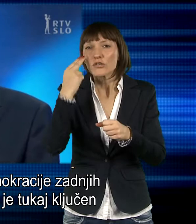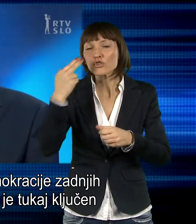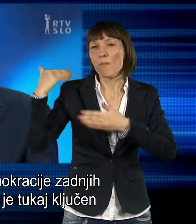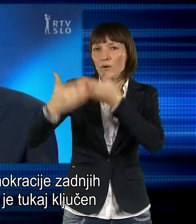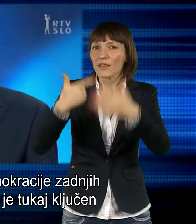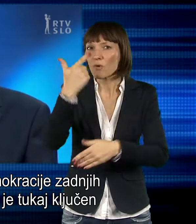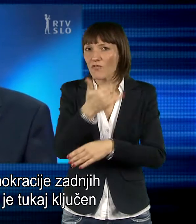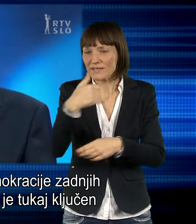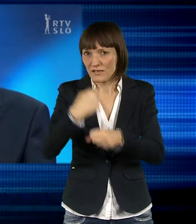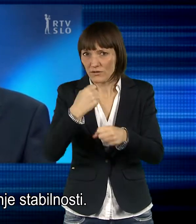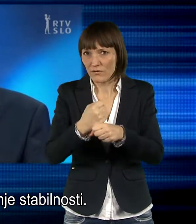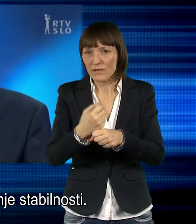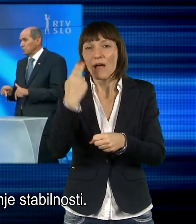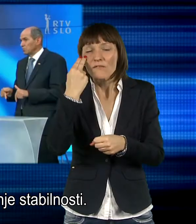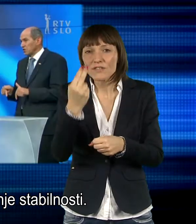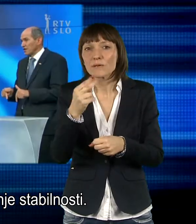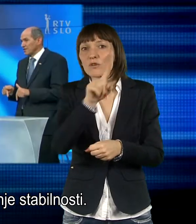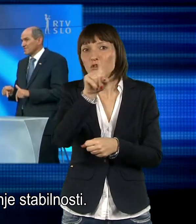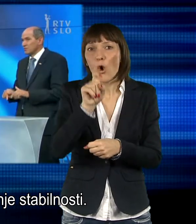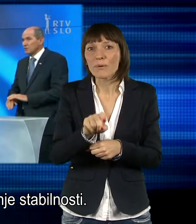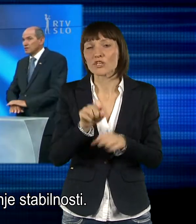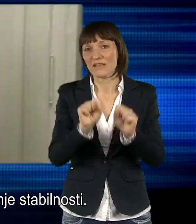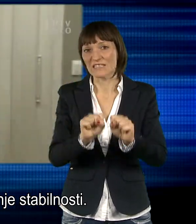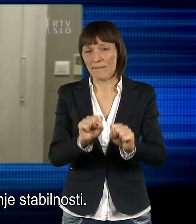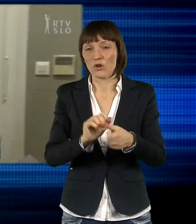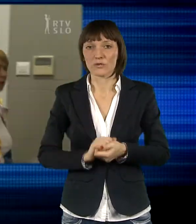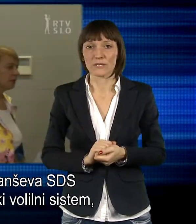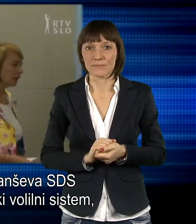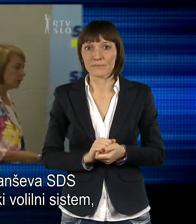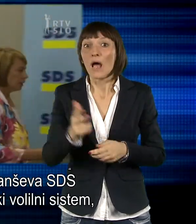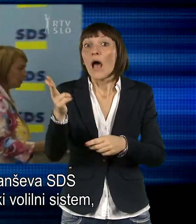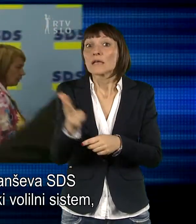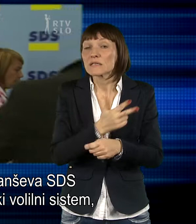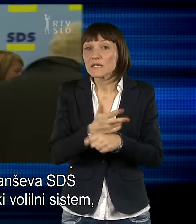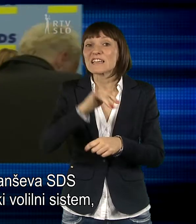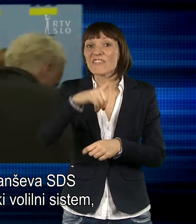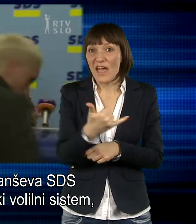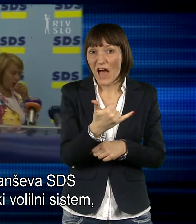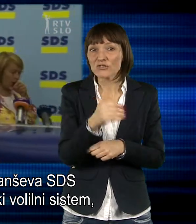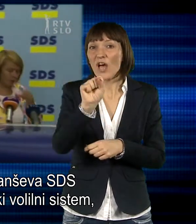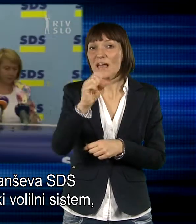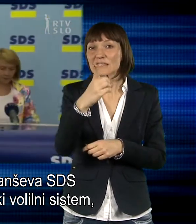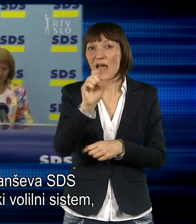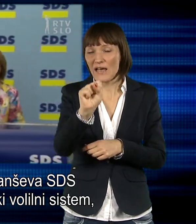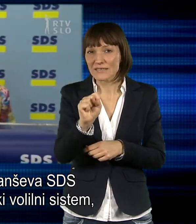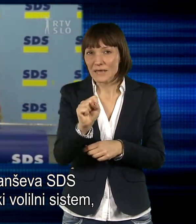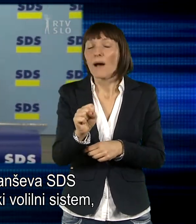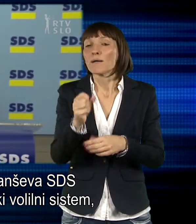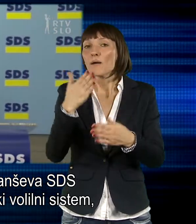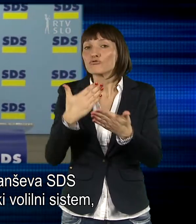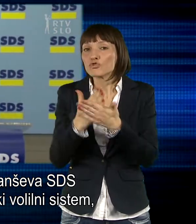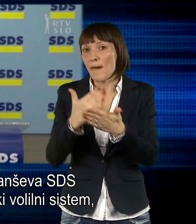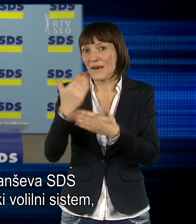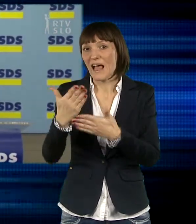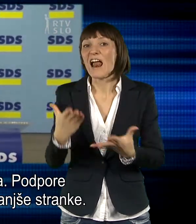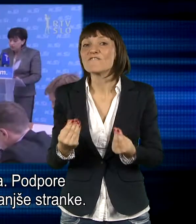20 let, vemo, da je tukaj ključen problem. To je vprašanje stabilnosti. Vsaj 3-krat je Janševa SDS predlagala večinski